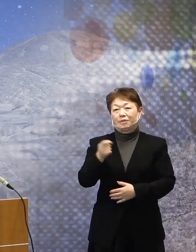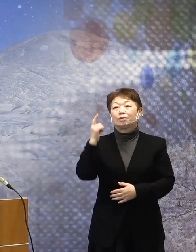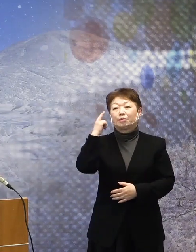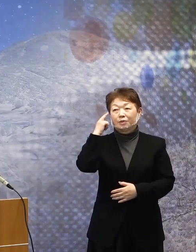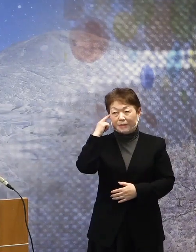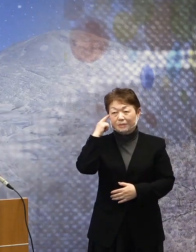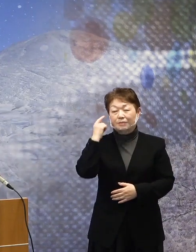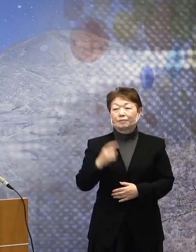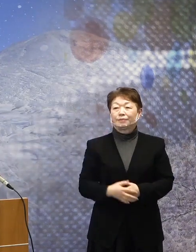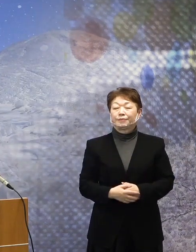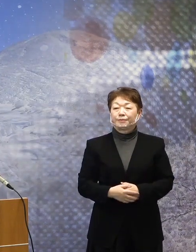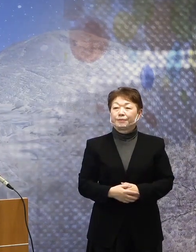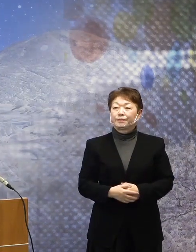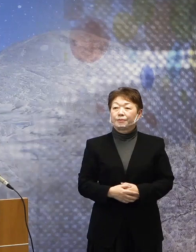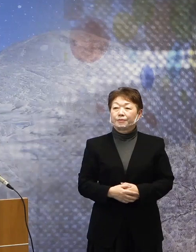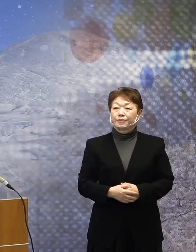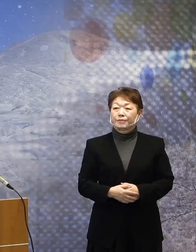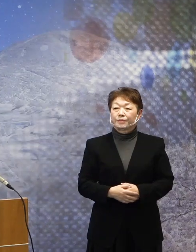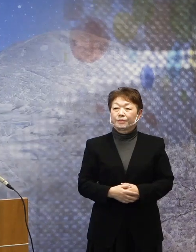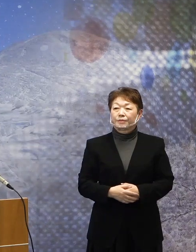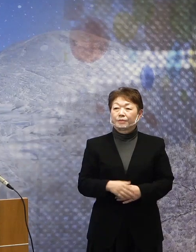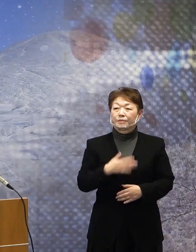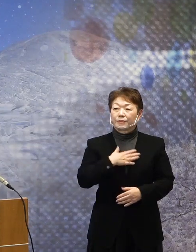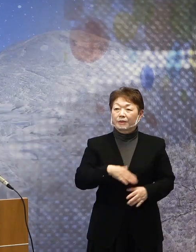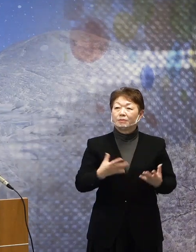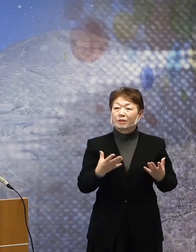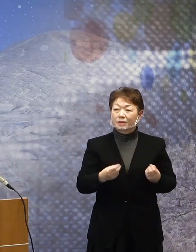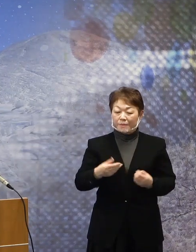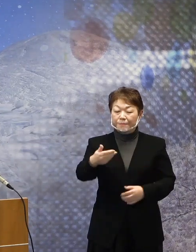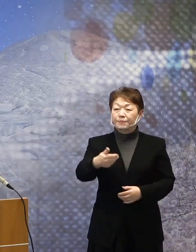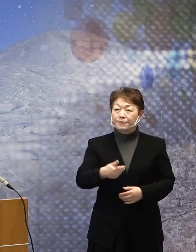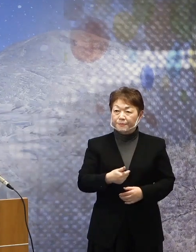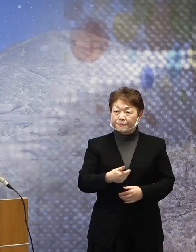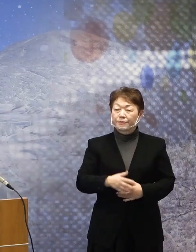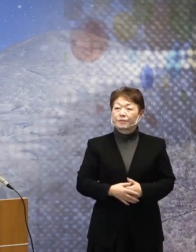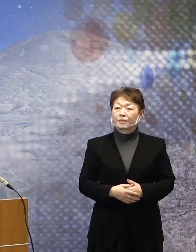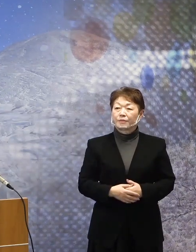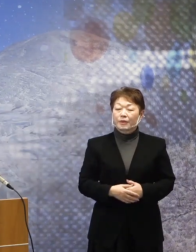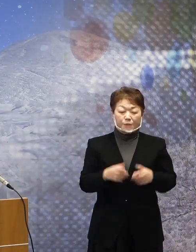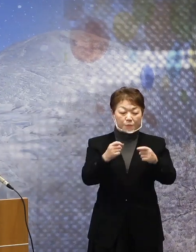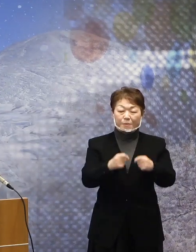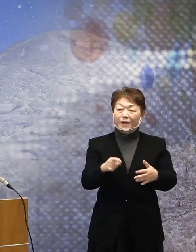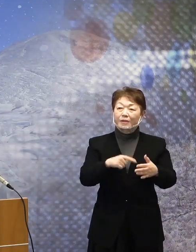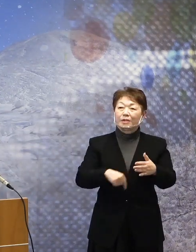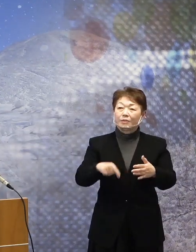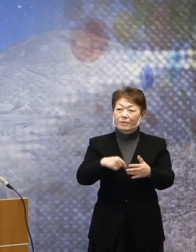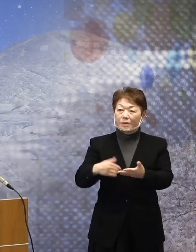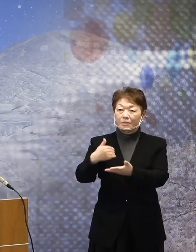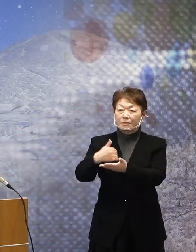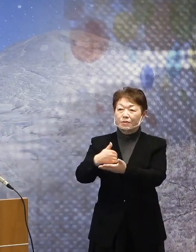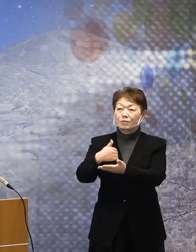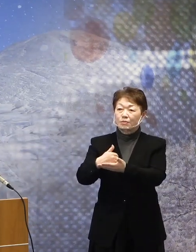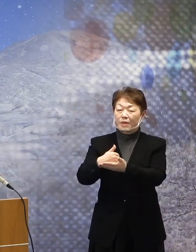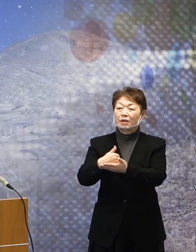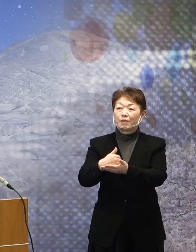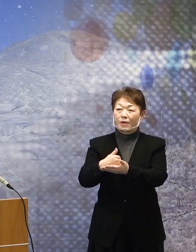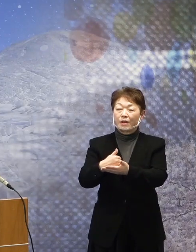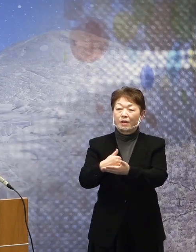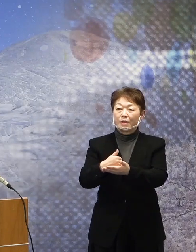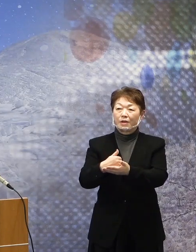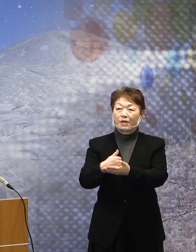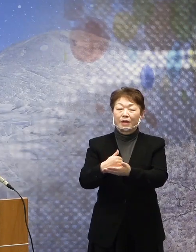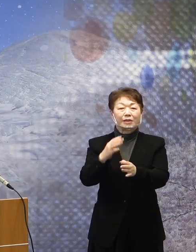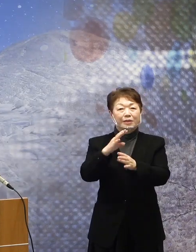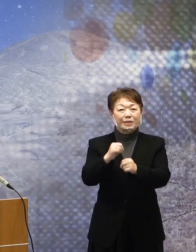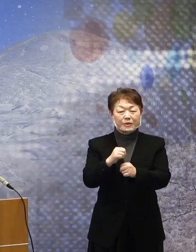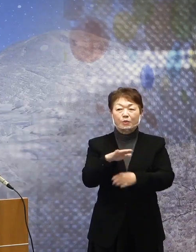そういう説明でした。 はい、わかりました。まあ、細かいんですけども説明は、今日例えばい